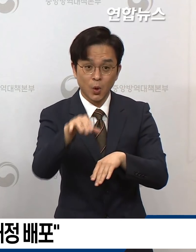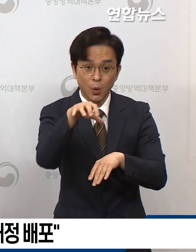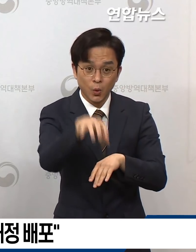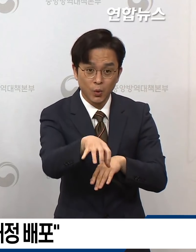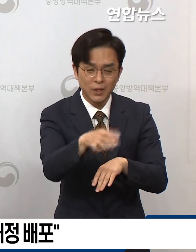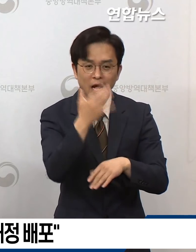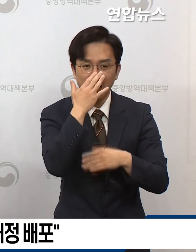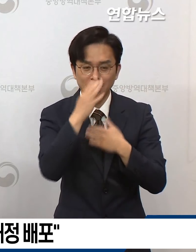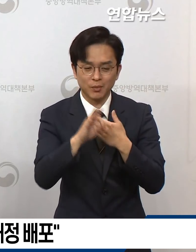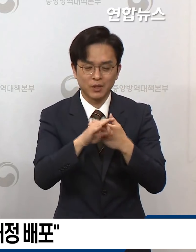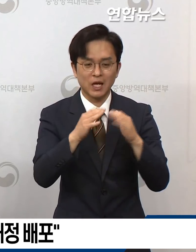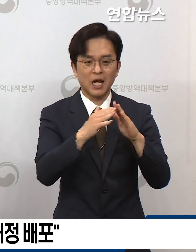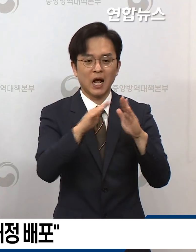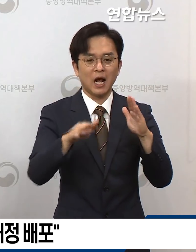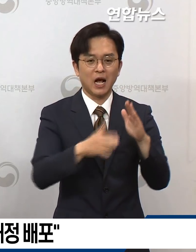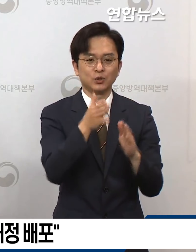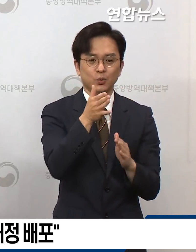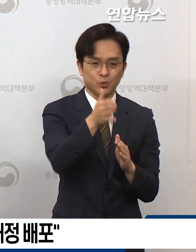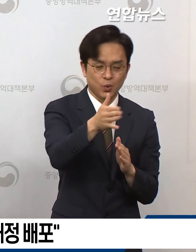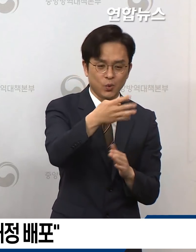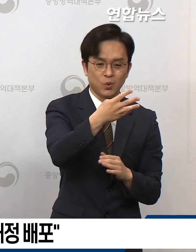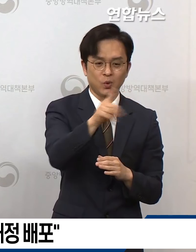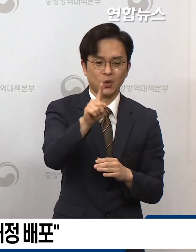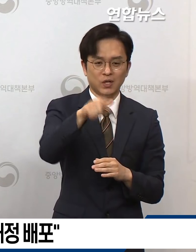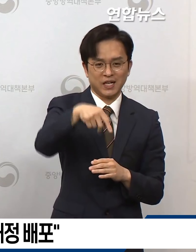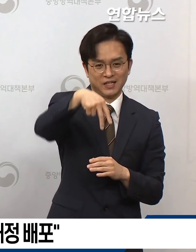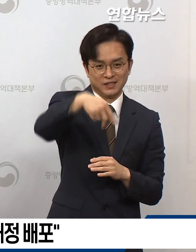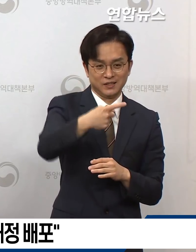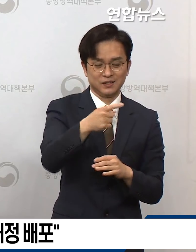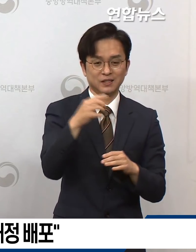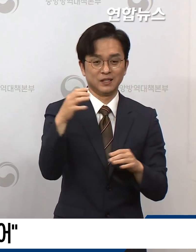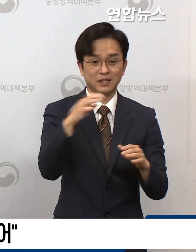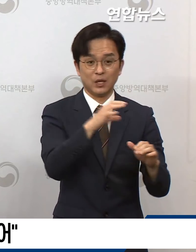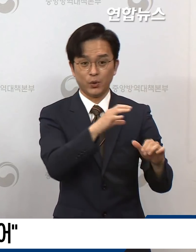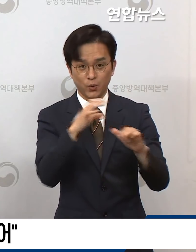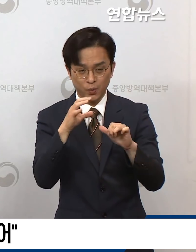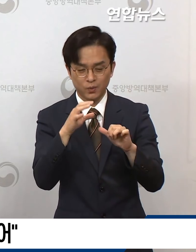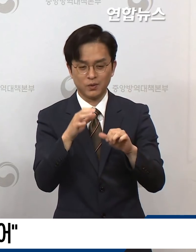희석해서 닦아주는 소독을 계속 권고하고 있습니다.